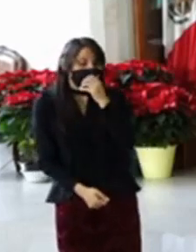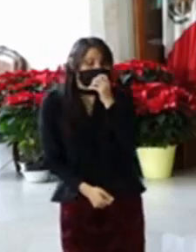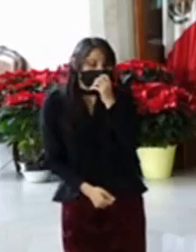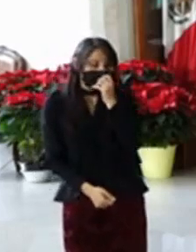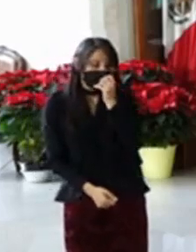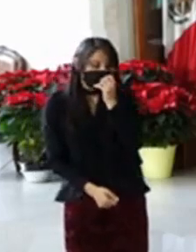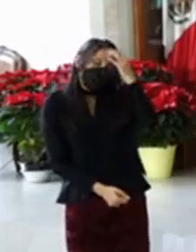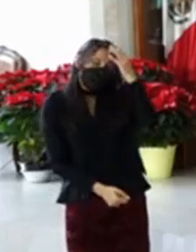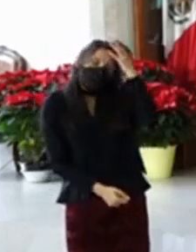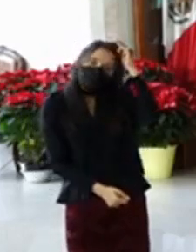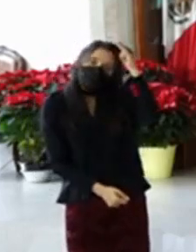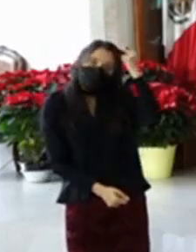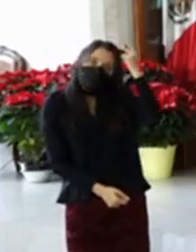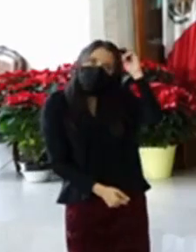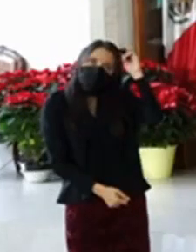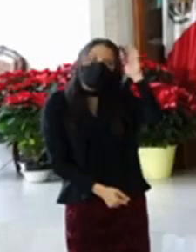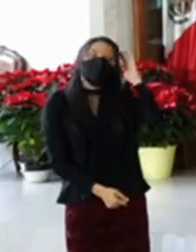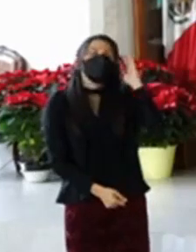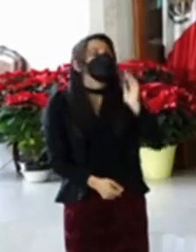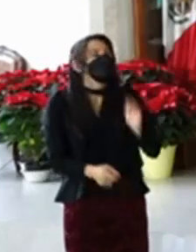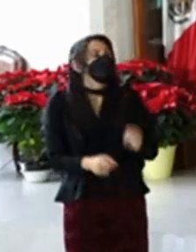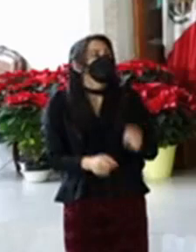significa algo así como